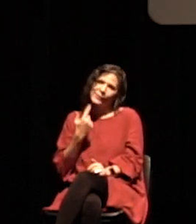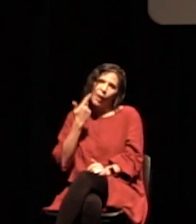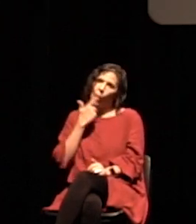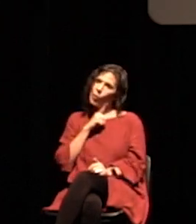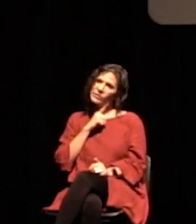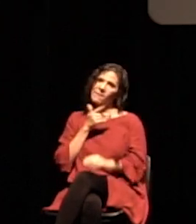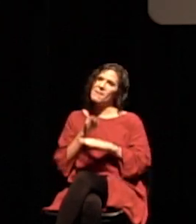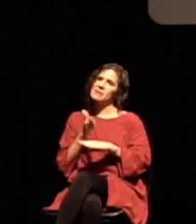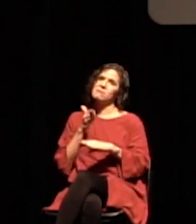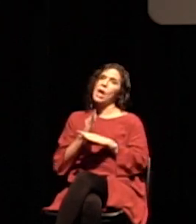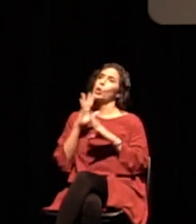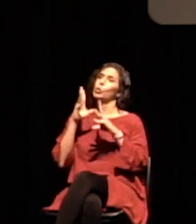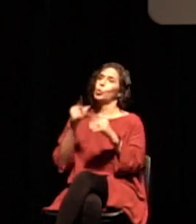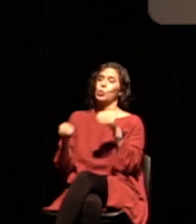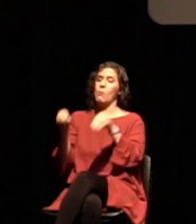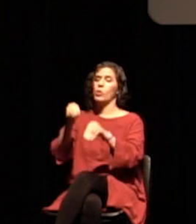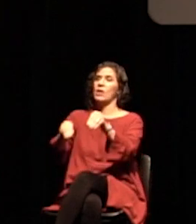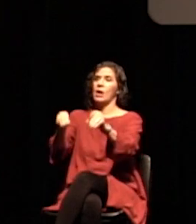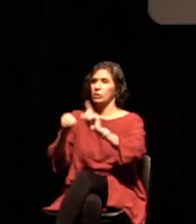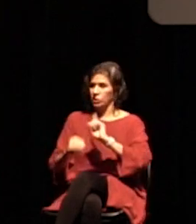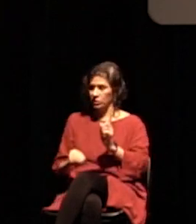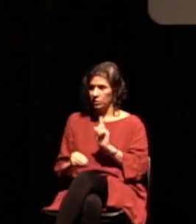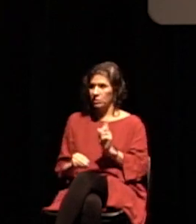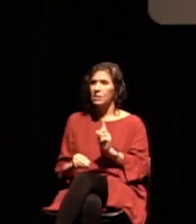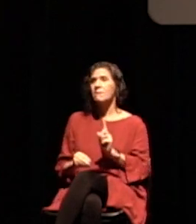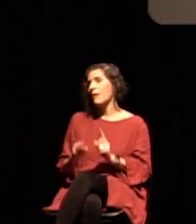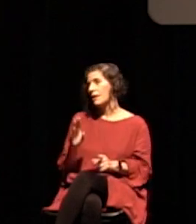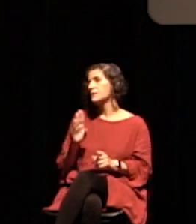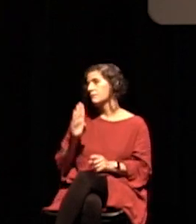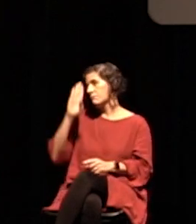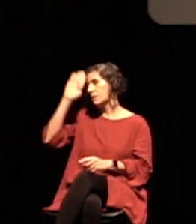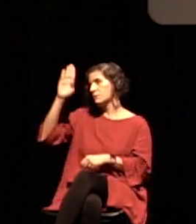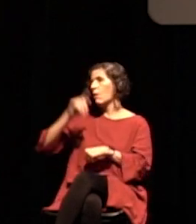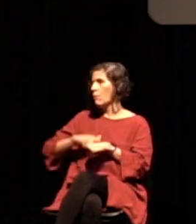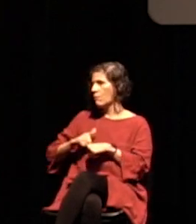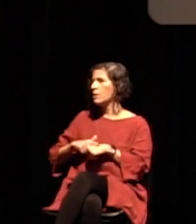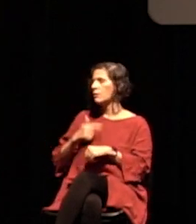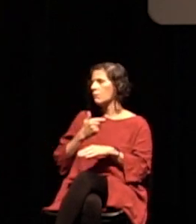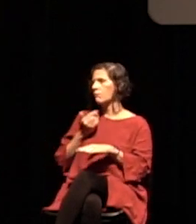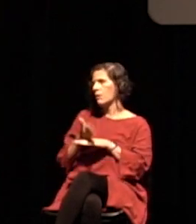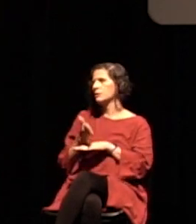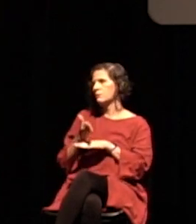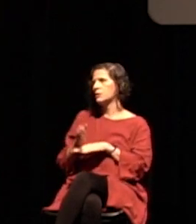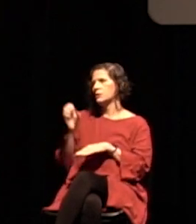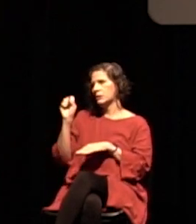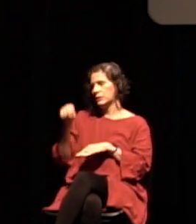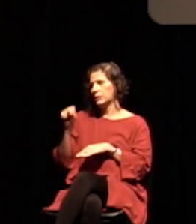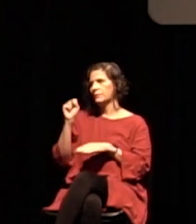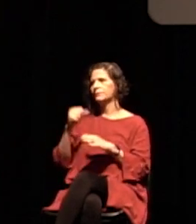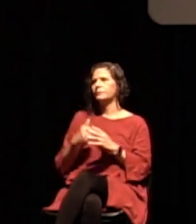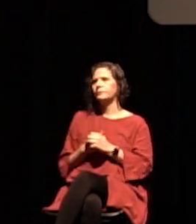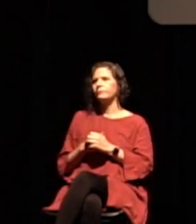tão intensamente da montagem, mas participei dos momentos fundamentais. Então,